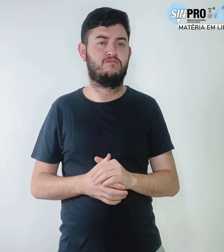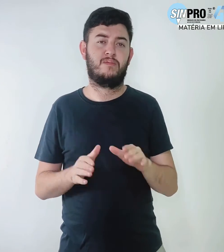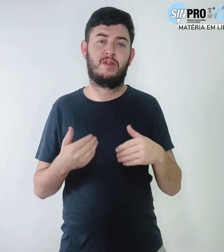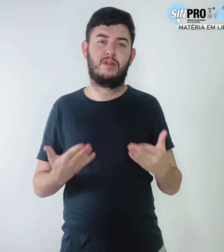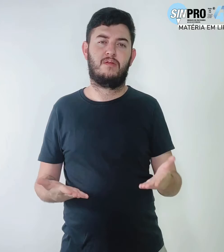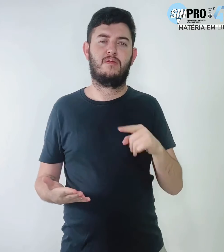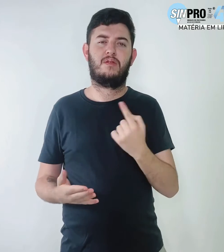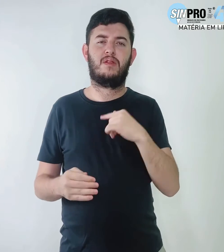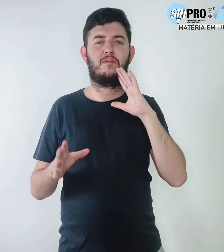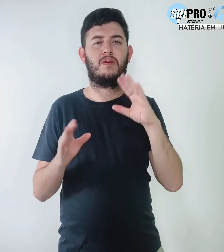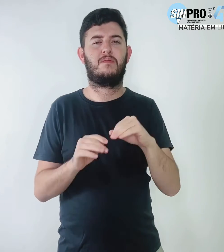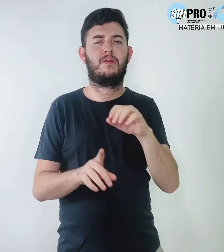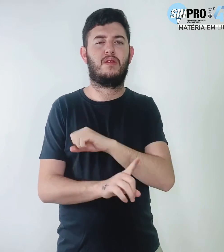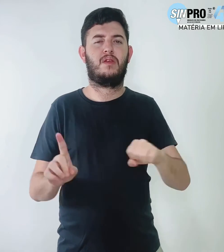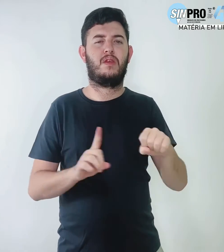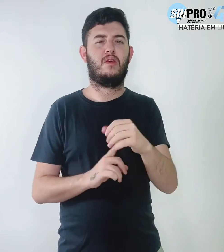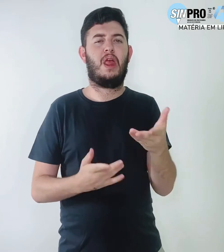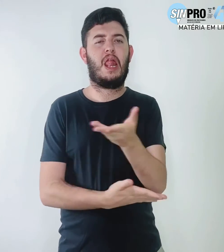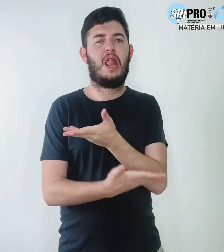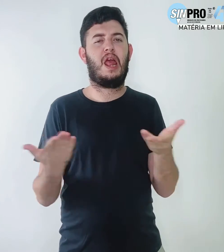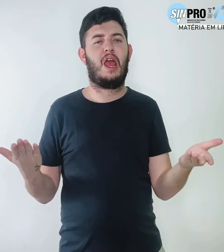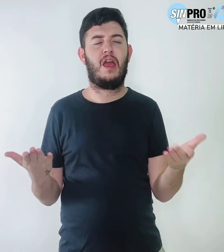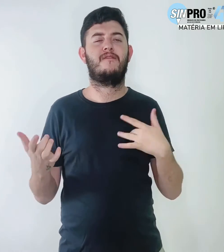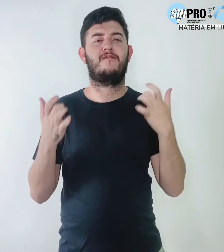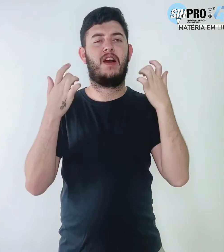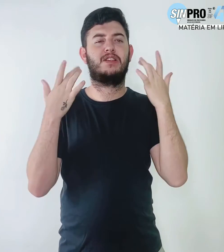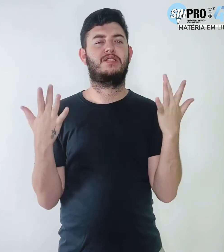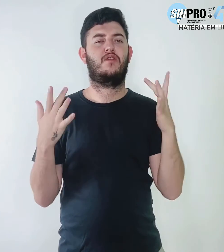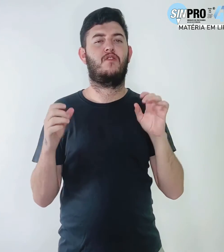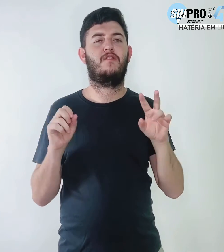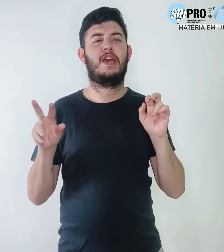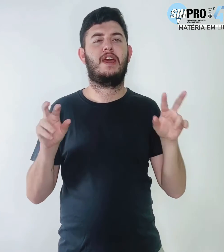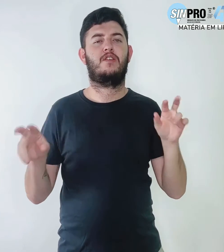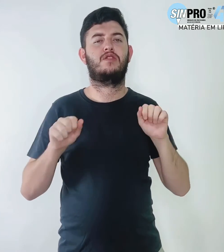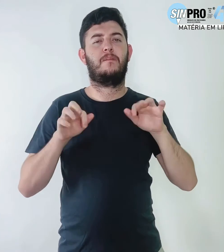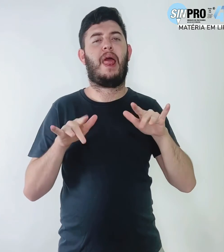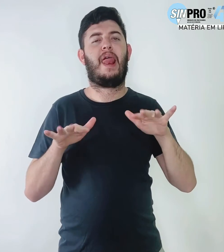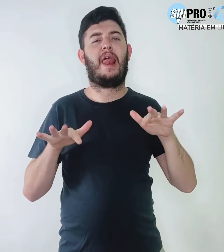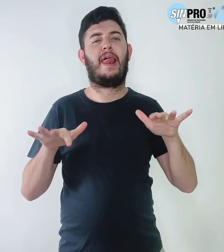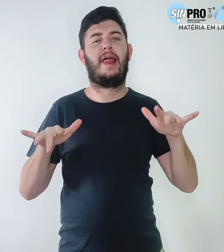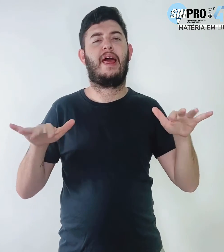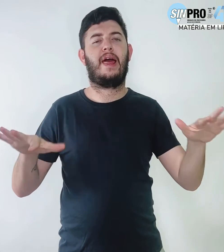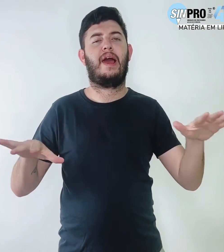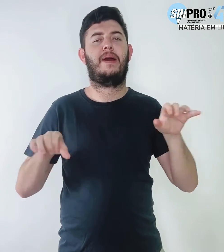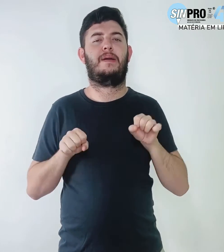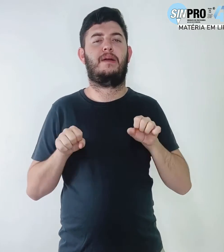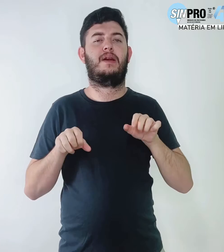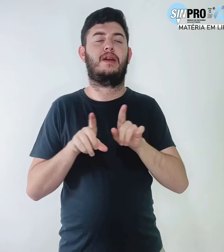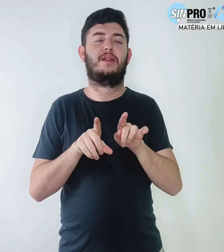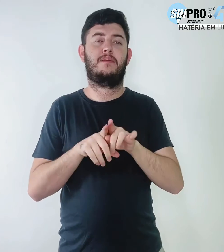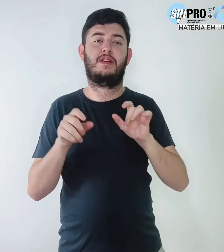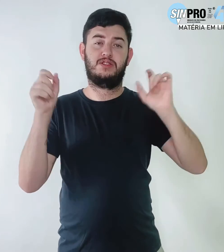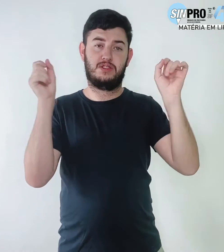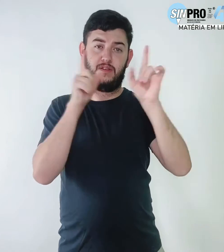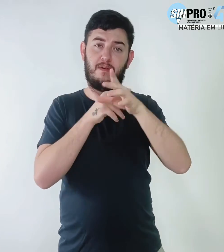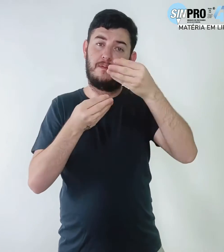Essa dinâmica social facilita a transmissão do vírus e dificulta as ações de